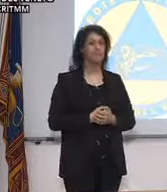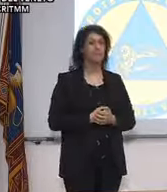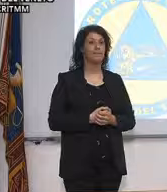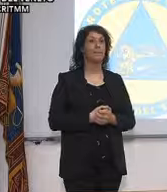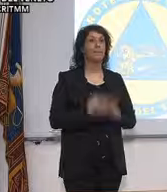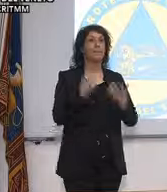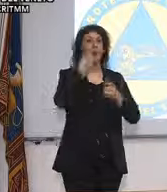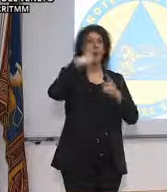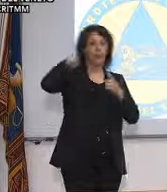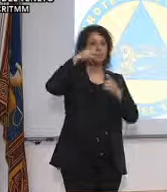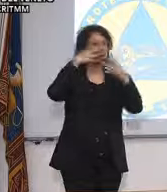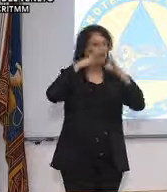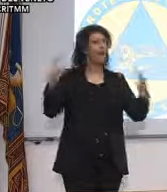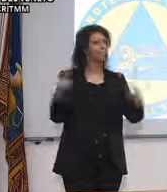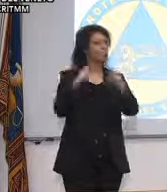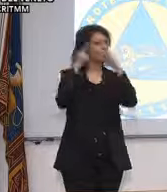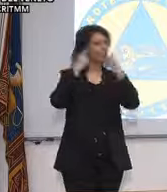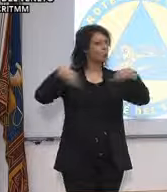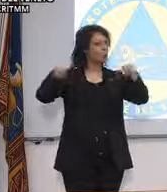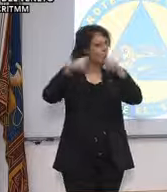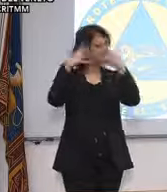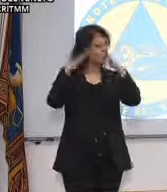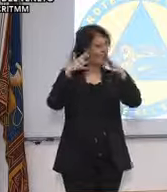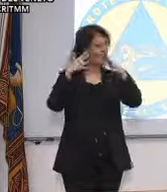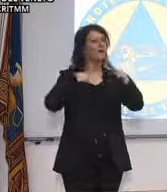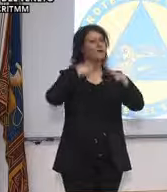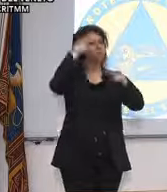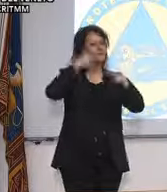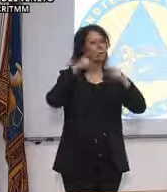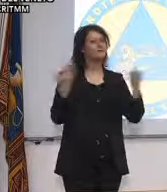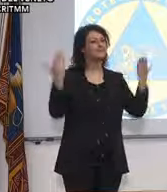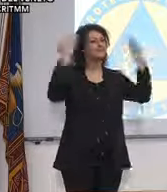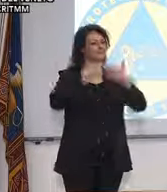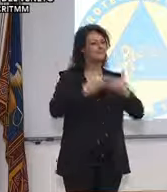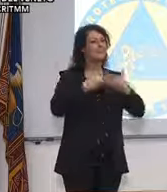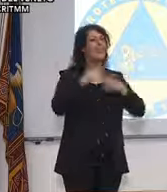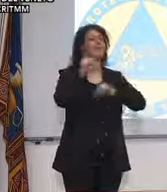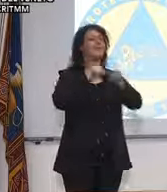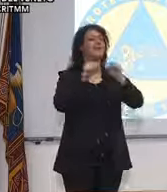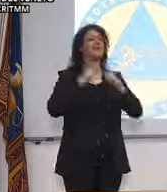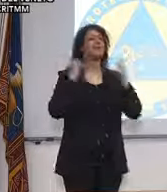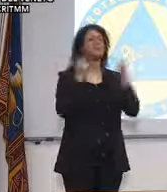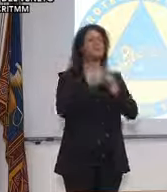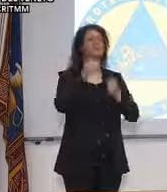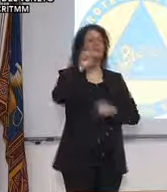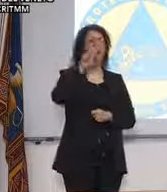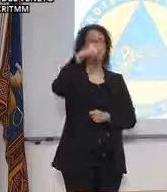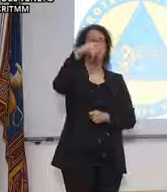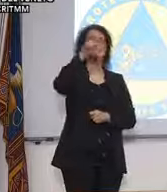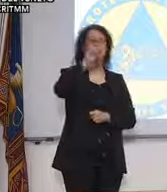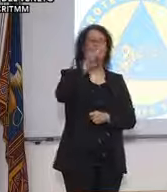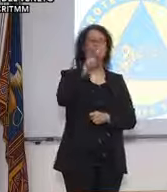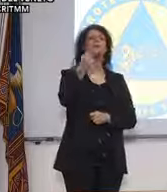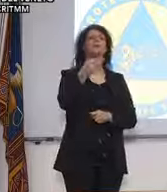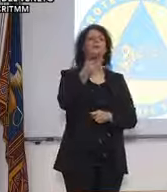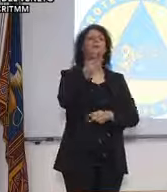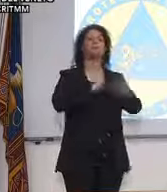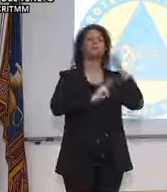quindi non ho novità rispetto a questo, ma so che questa sera il direttore generale di ARPA mi ha già detto che mi darà